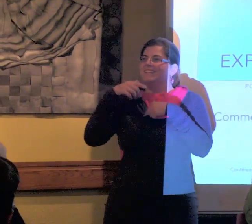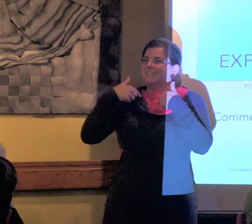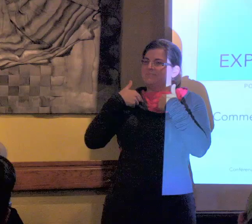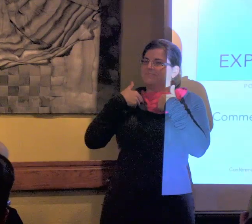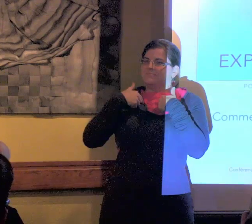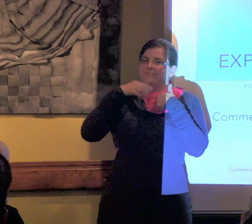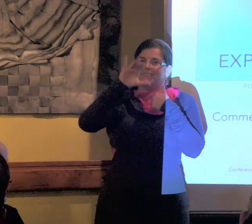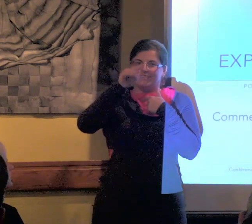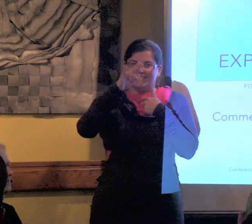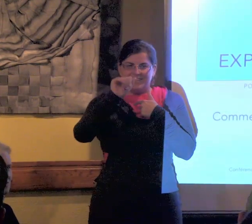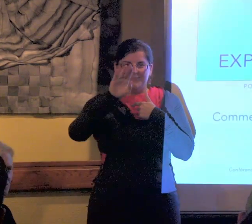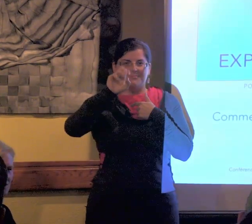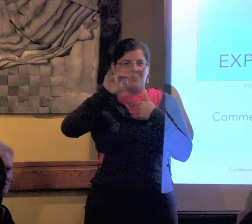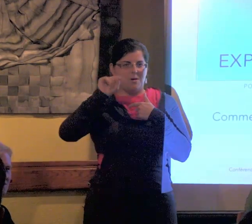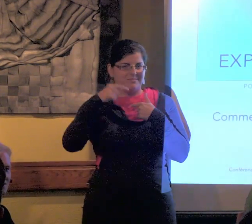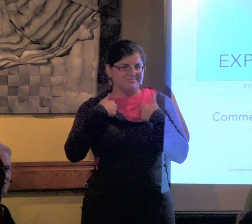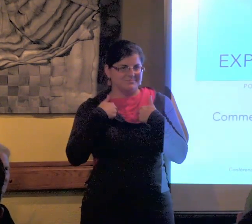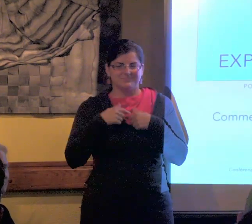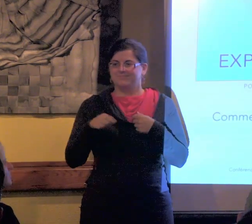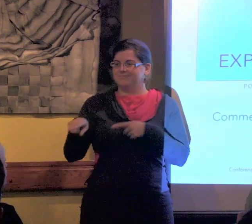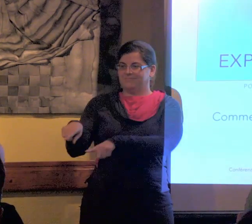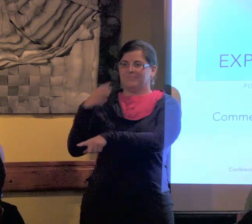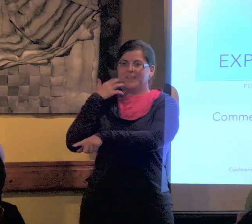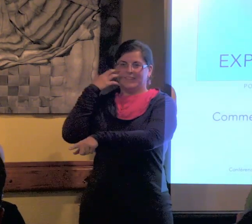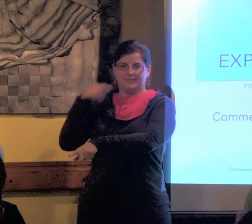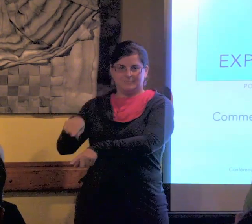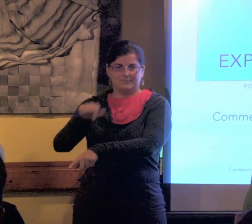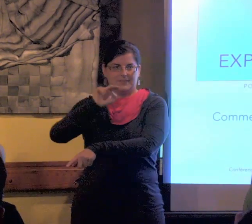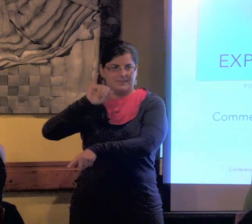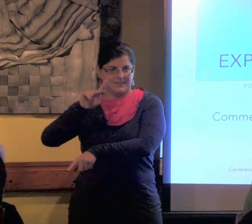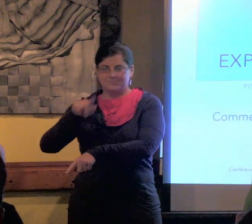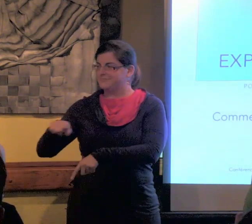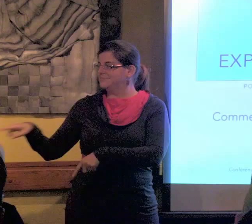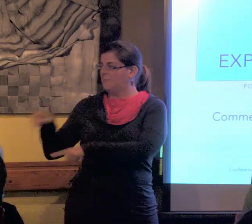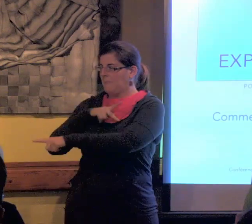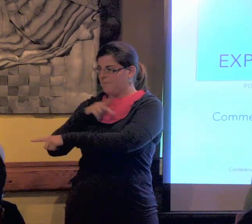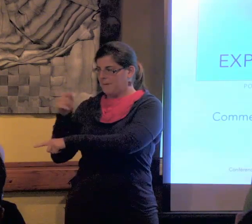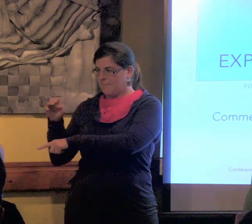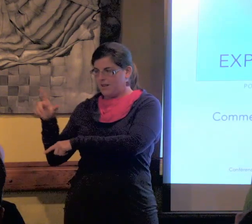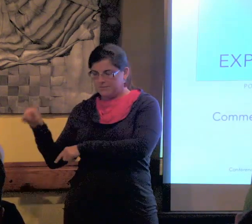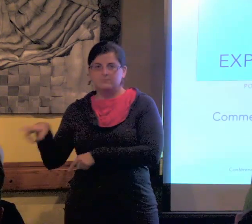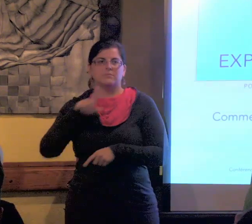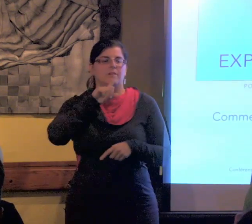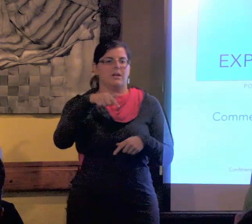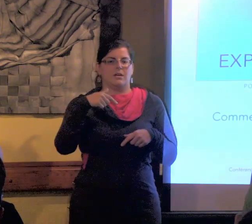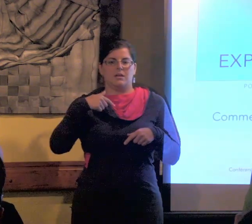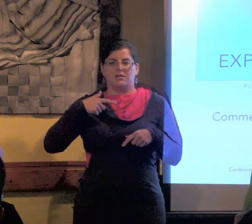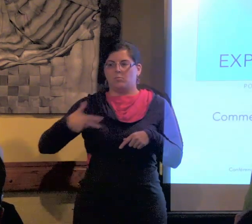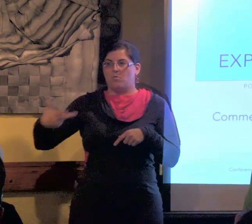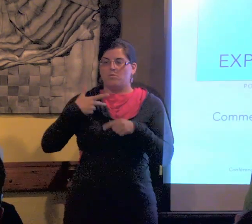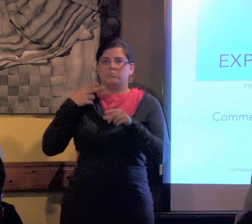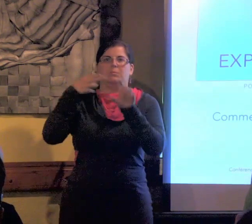Bon, alors, je me présente Cynthia Benoit. Il y a ici Annick Boissonneau, ainsi que Pamela